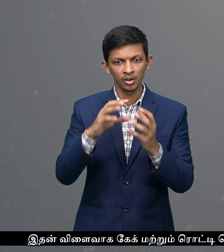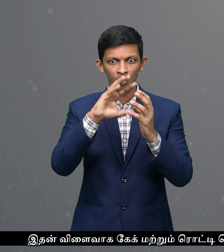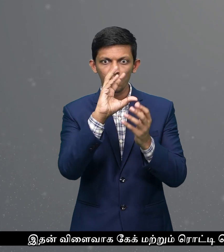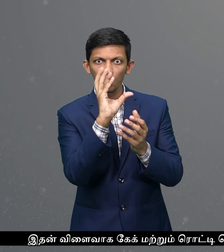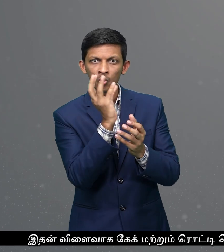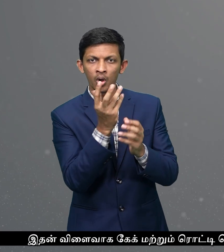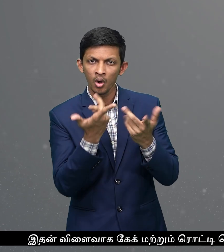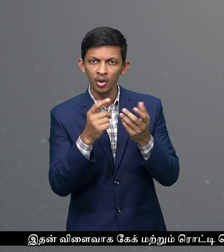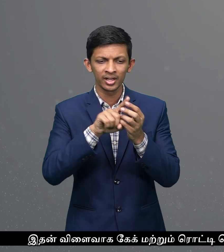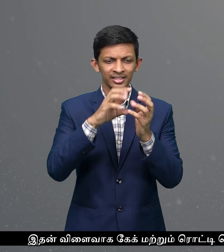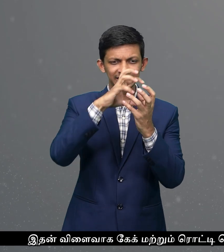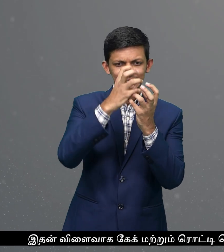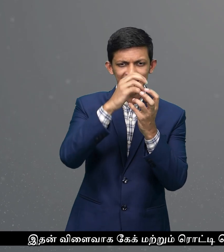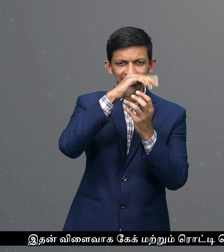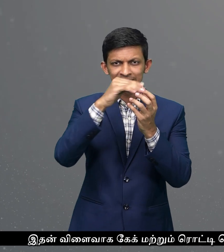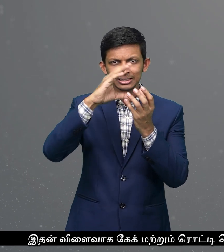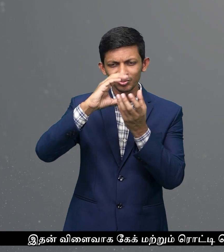மென்மையாகவும் பஞ்சு போன்றதாகவும் இருக்கும்.